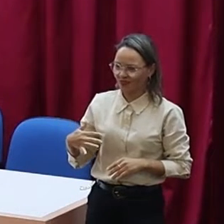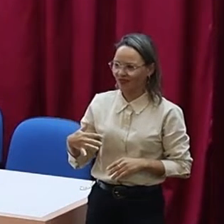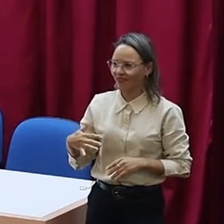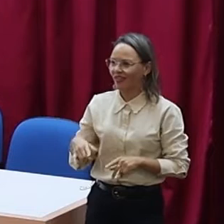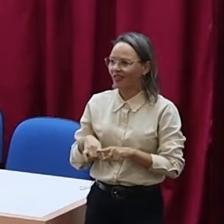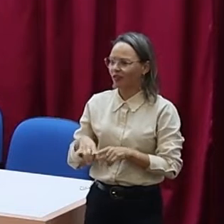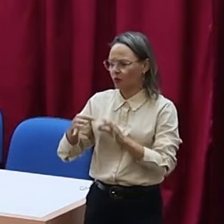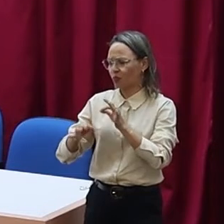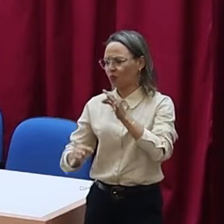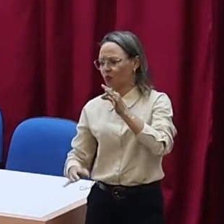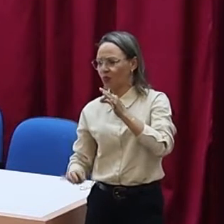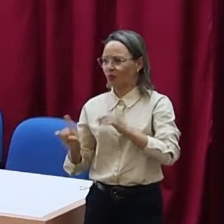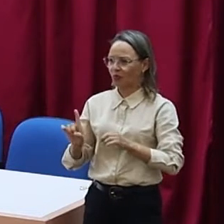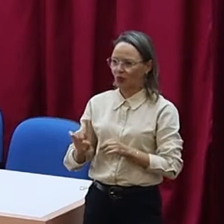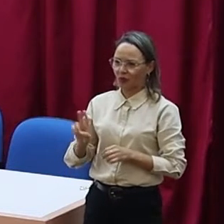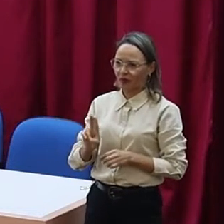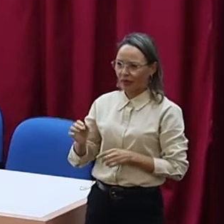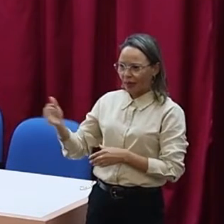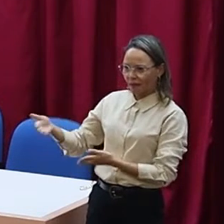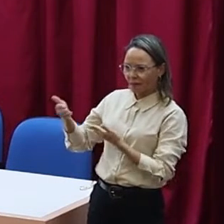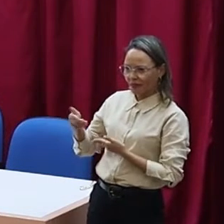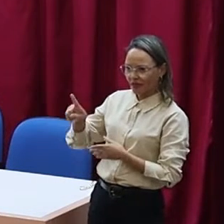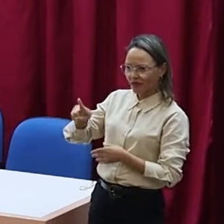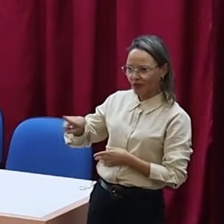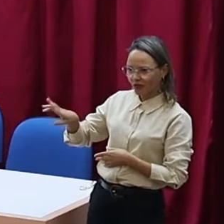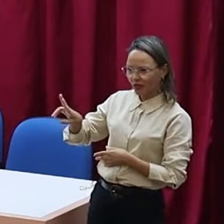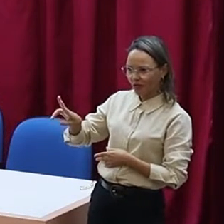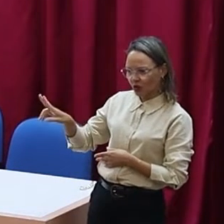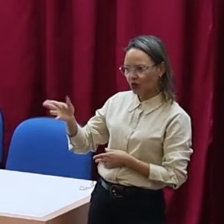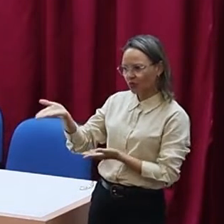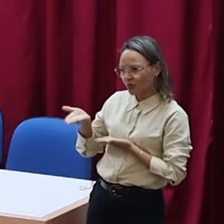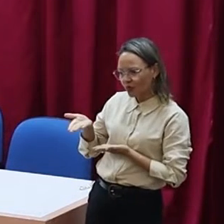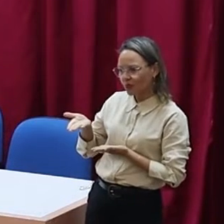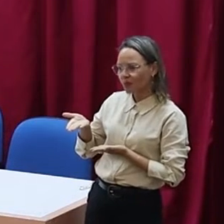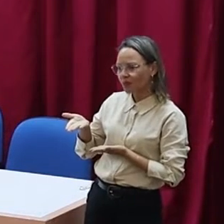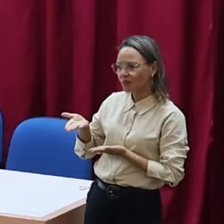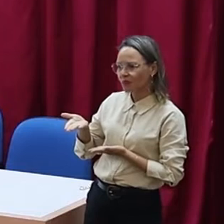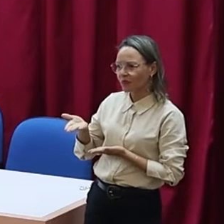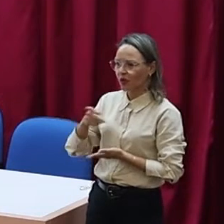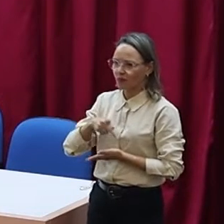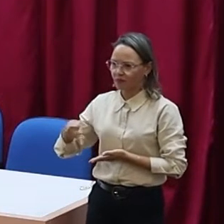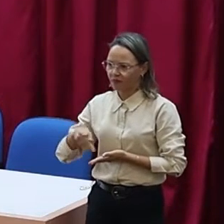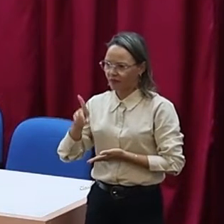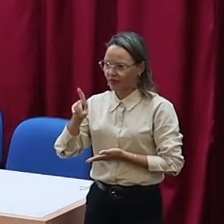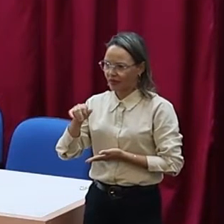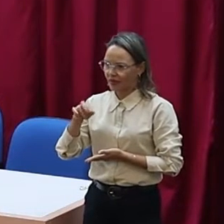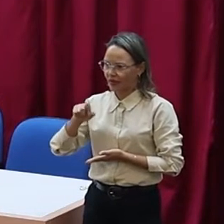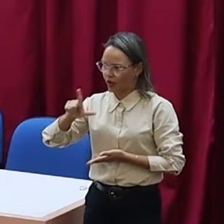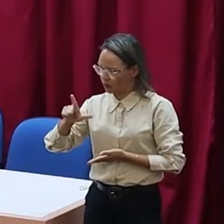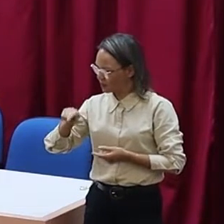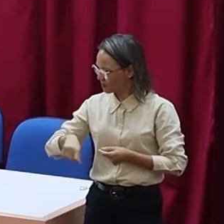sem mais delongas, para eu fazer a apresentação deles junto com vocês, eu chamo à mesa, então, os professores Daniel